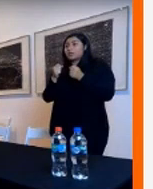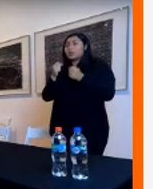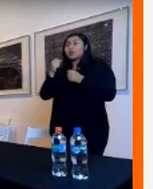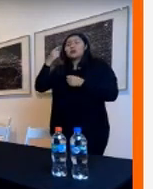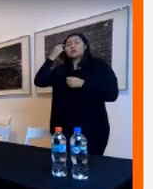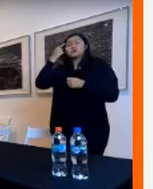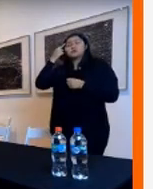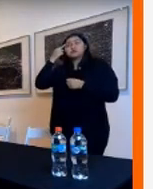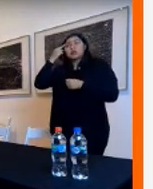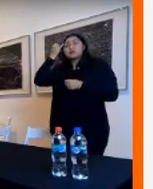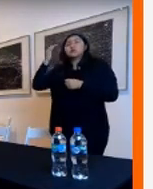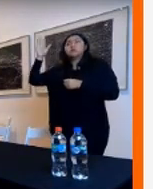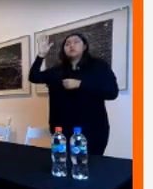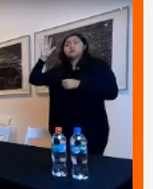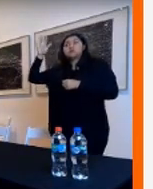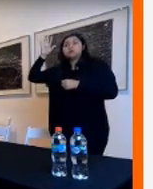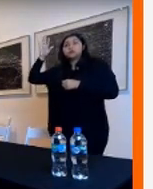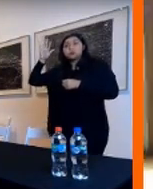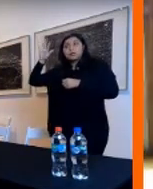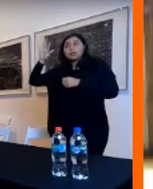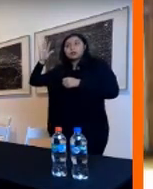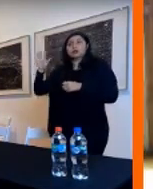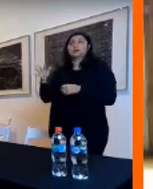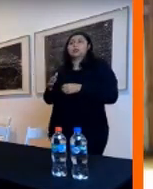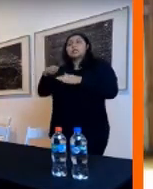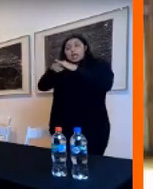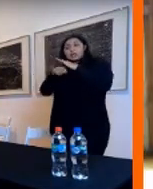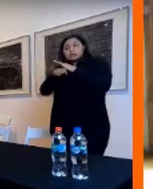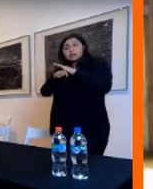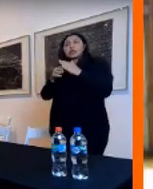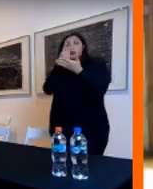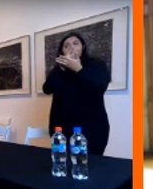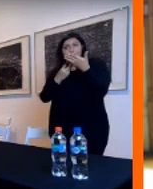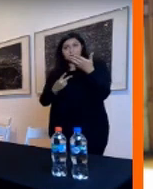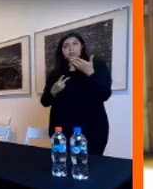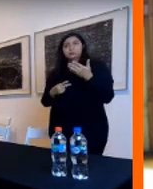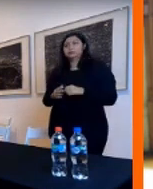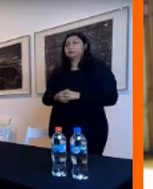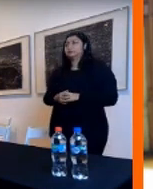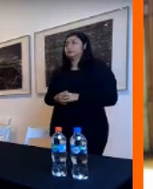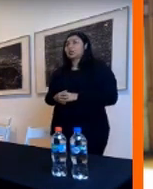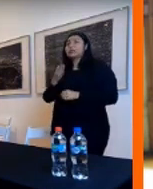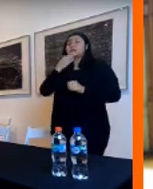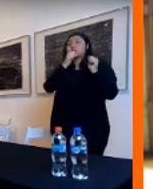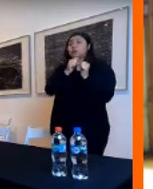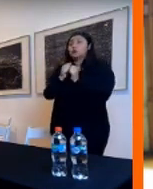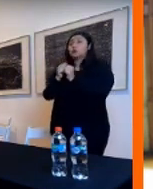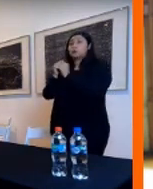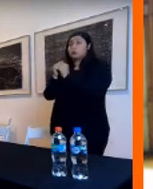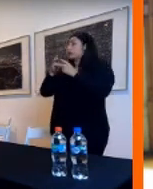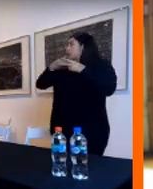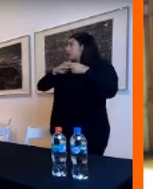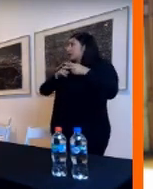mentales y pueden acceder algo así a la contemplación de las obras de arte. Y esto lo complementamos con este dispositivo que se llama Ver Más